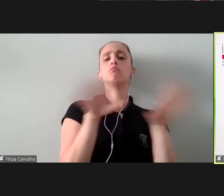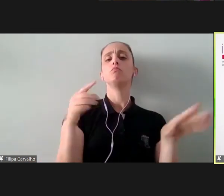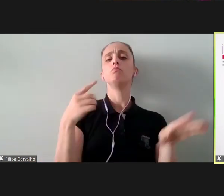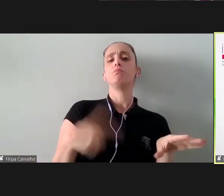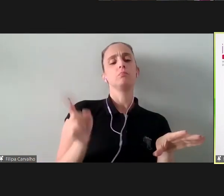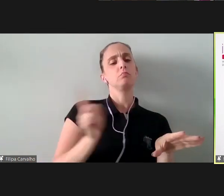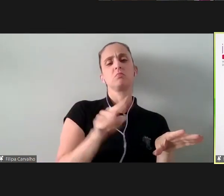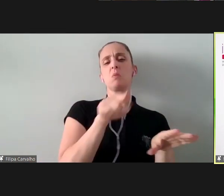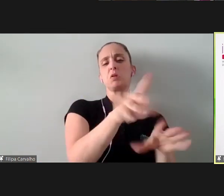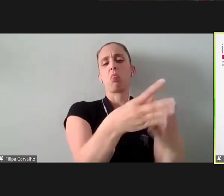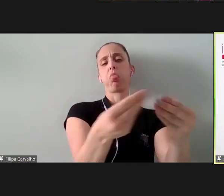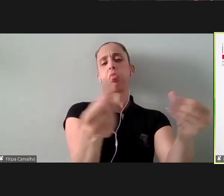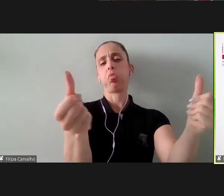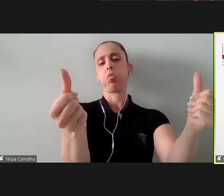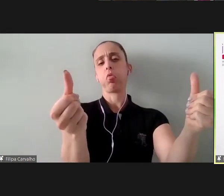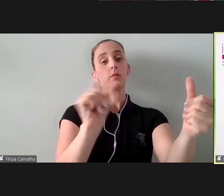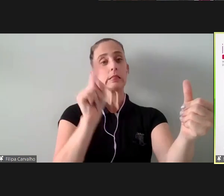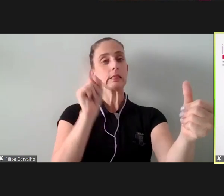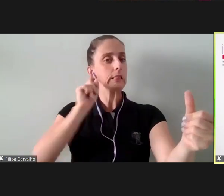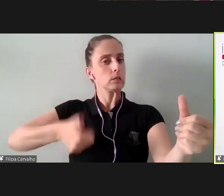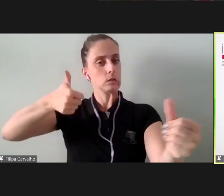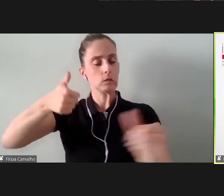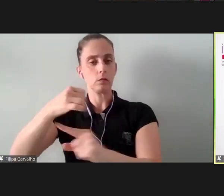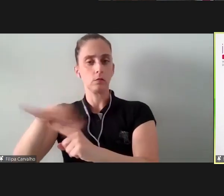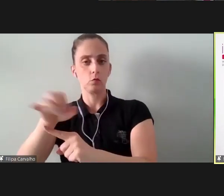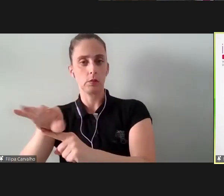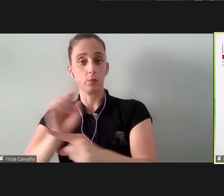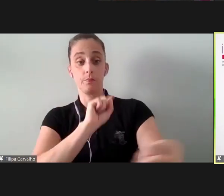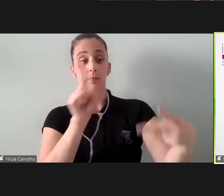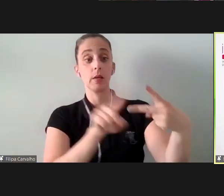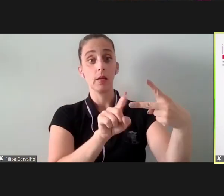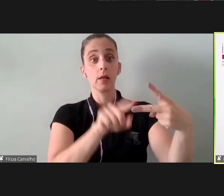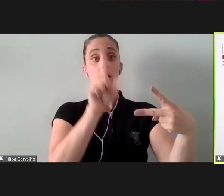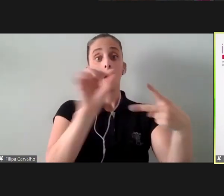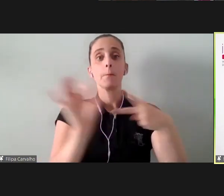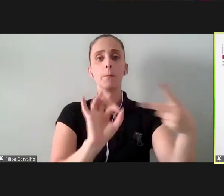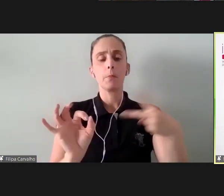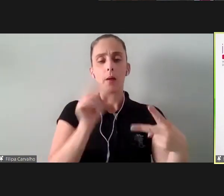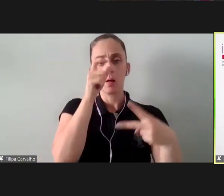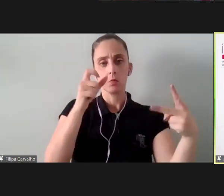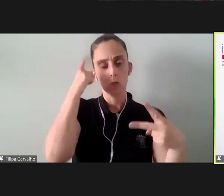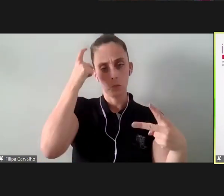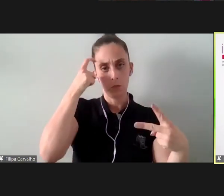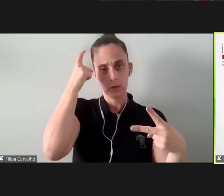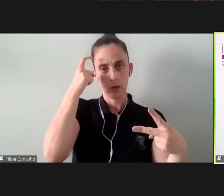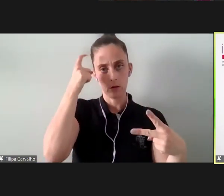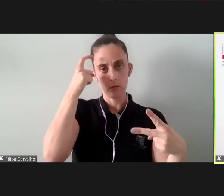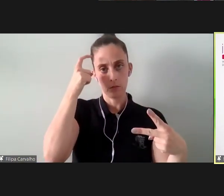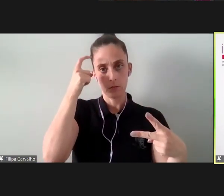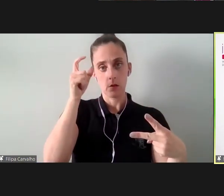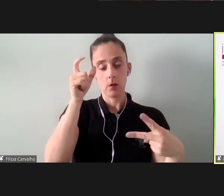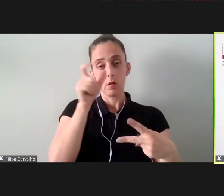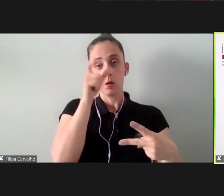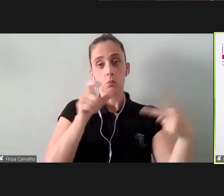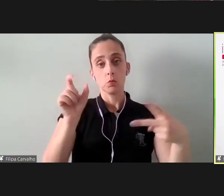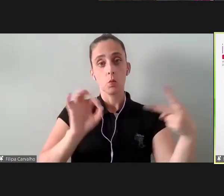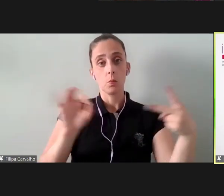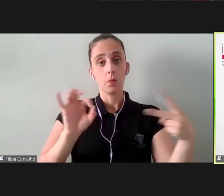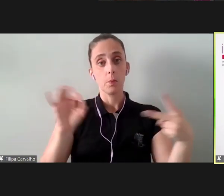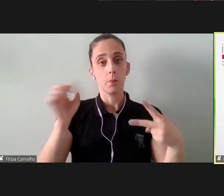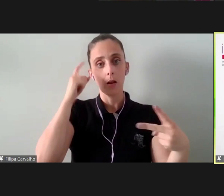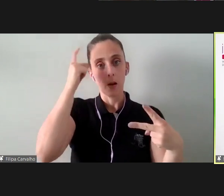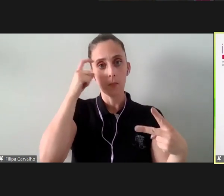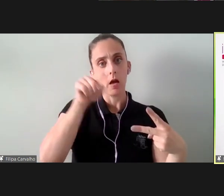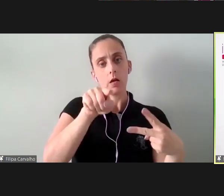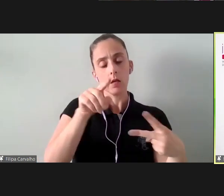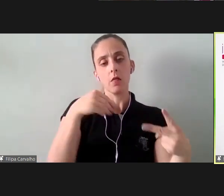rapidamente fica obsoleta. Isto liga com o segundo desafio, que é preparar as pessoas para pensar. E é isso que prepara para o futuro, é isso que